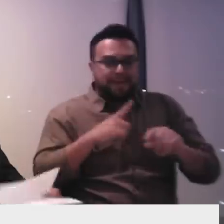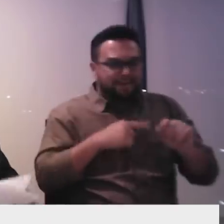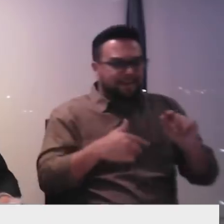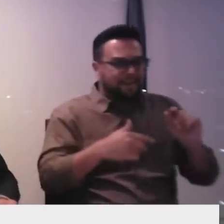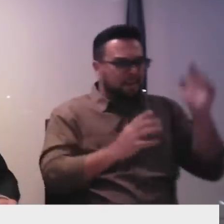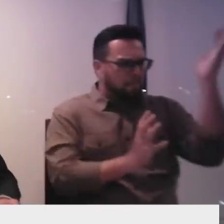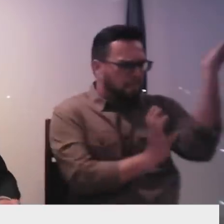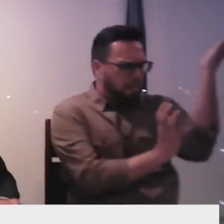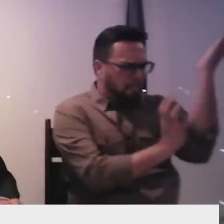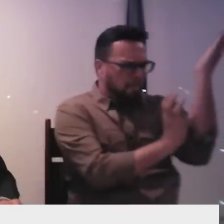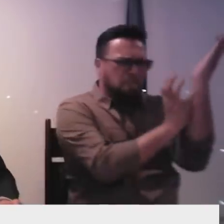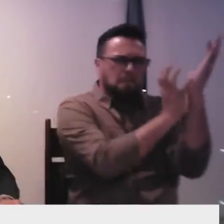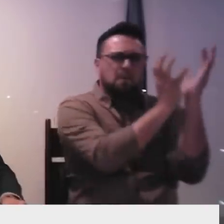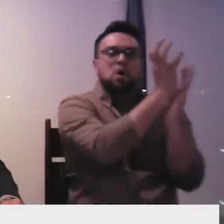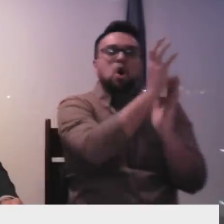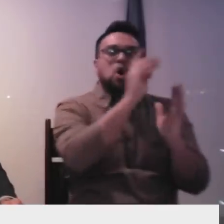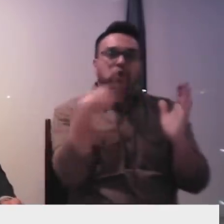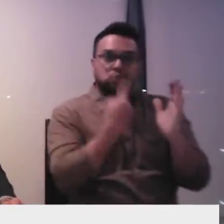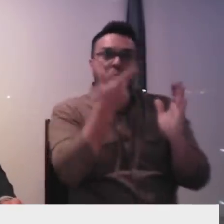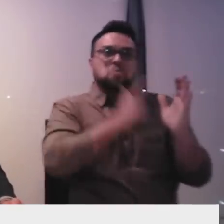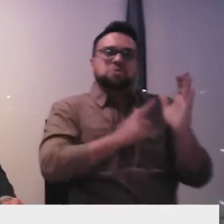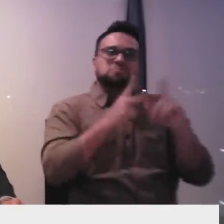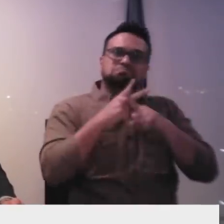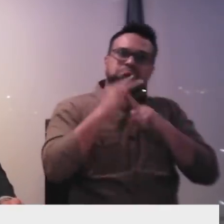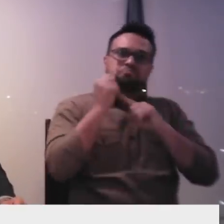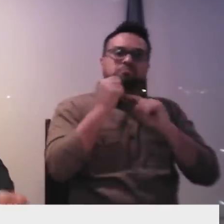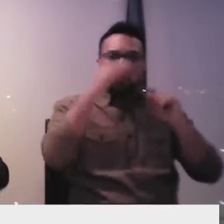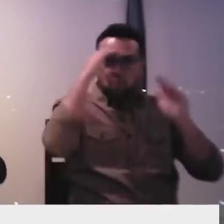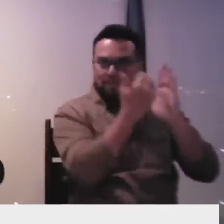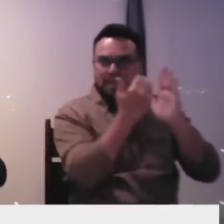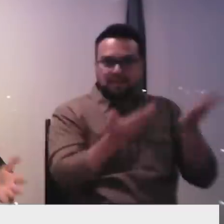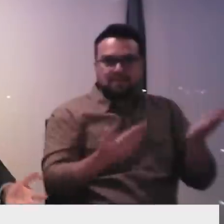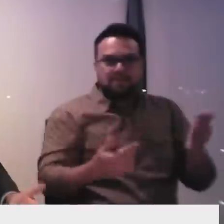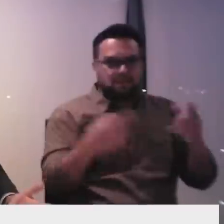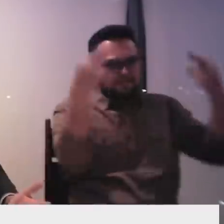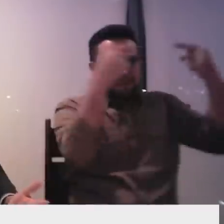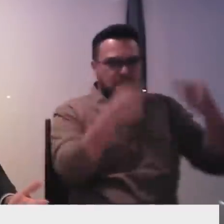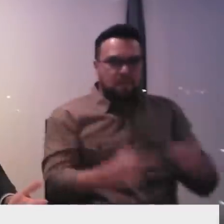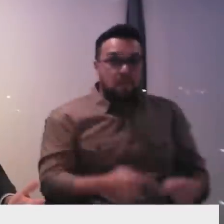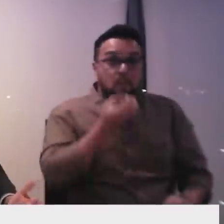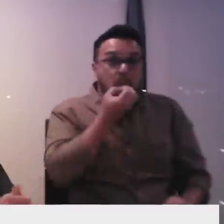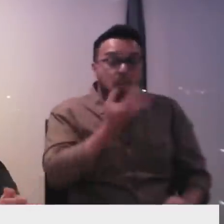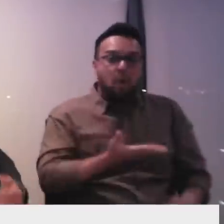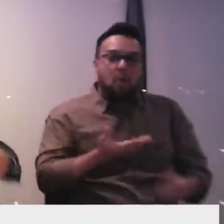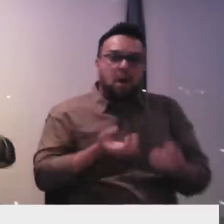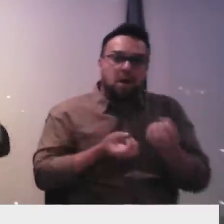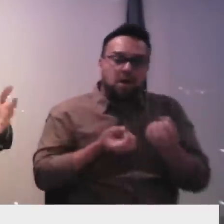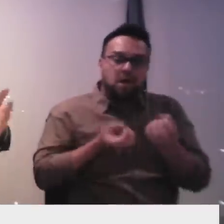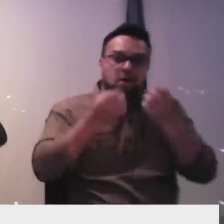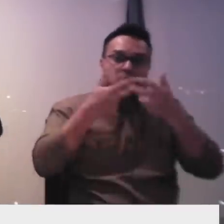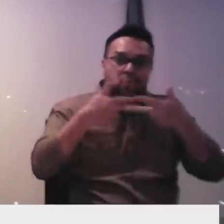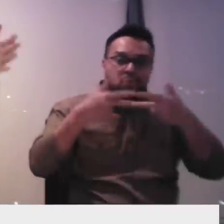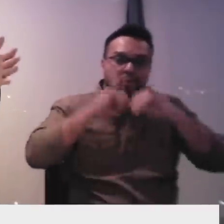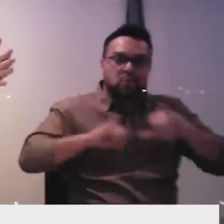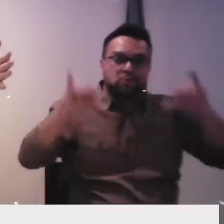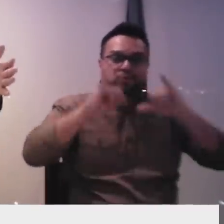burocráticos nós conseguimos superar. Então, uma boa notícia para Roraima. Tá? Fizemos